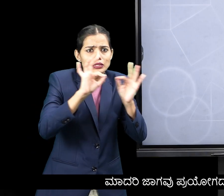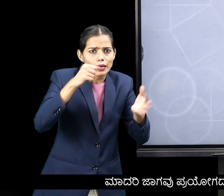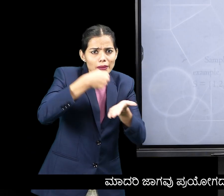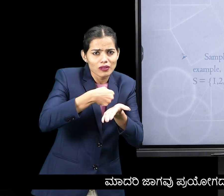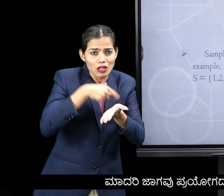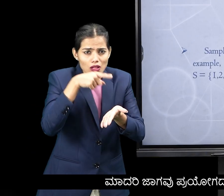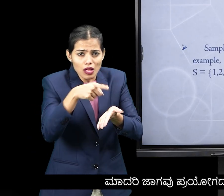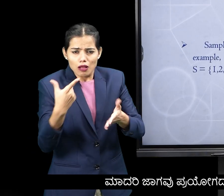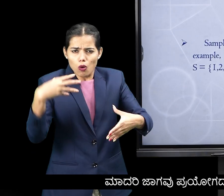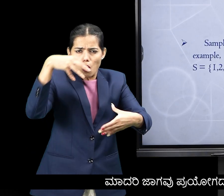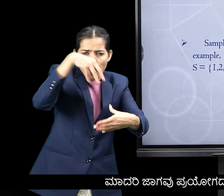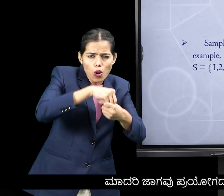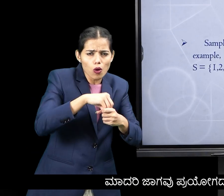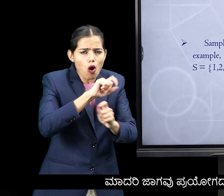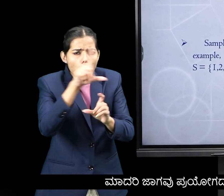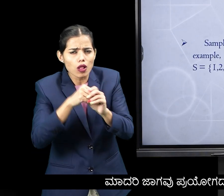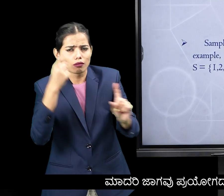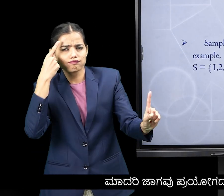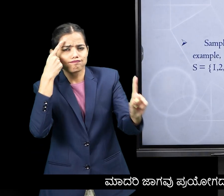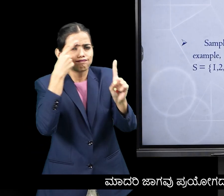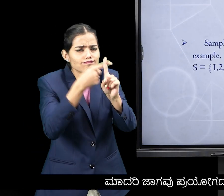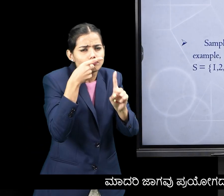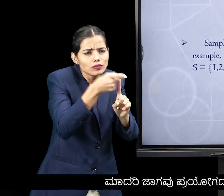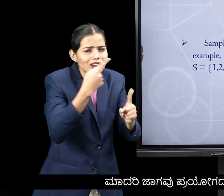ಮಾದರಿ ಜಾಗವು ಪ್ರಯೋಗದ ಎಲ್ಲಾ ಫಲಿತಾಂಶಗಳ ಗುಂಪಾಗಿದೆ.